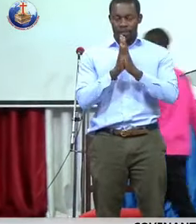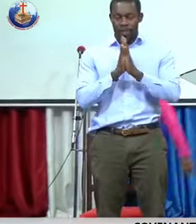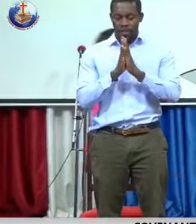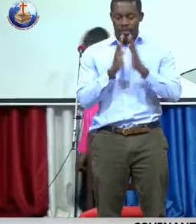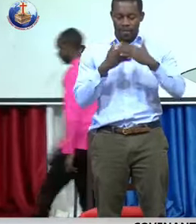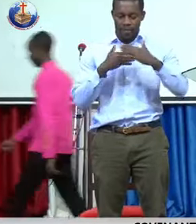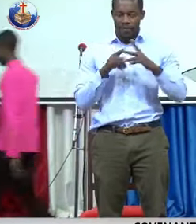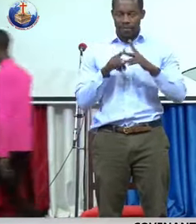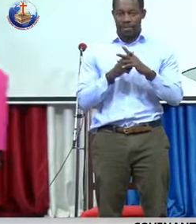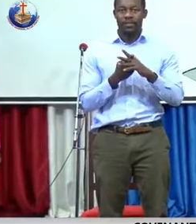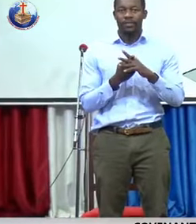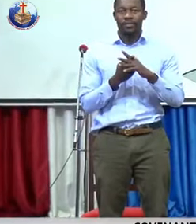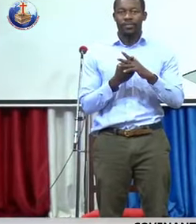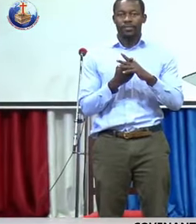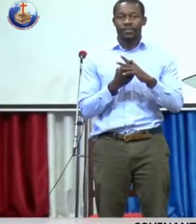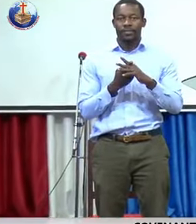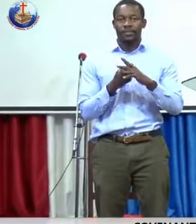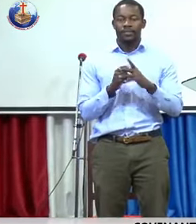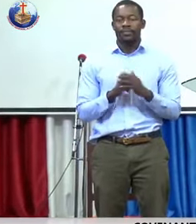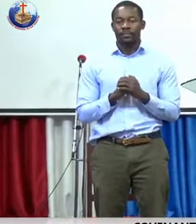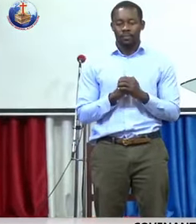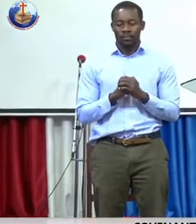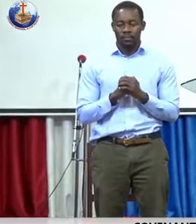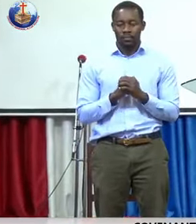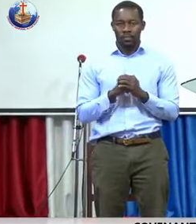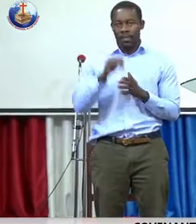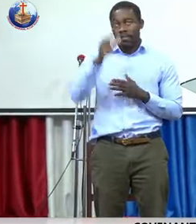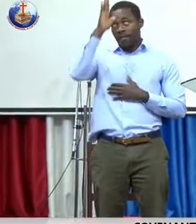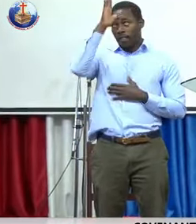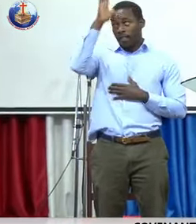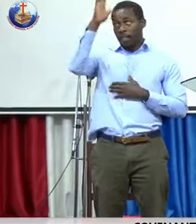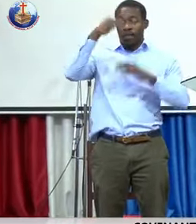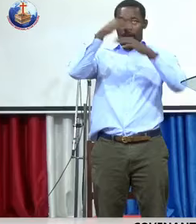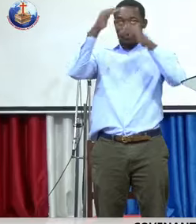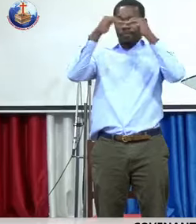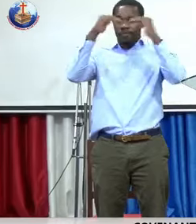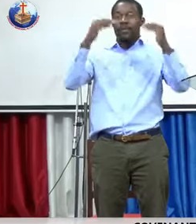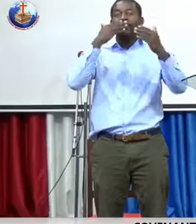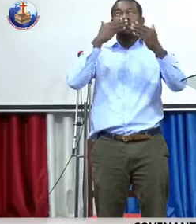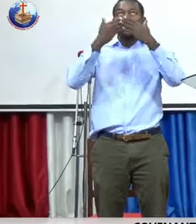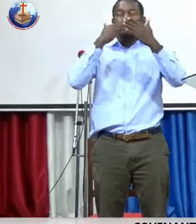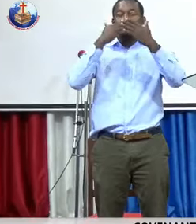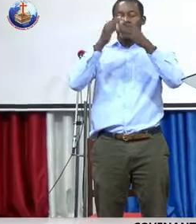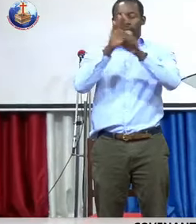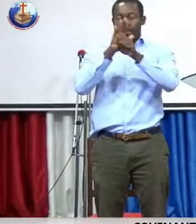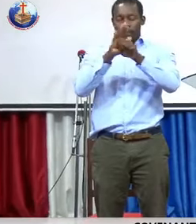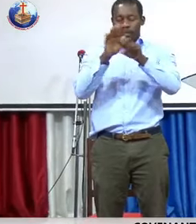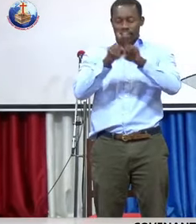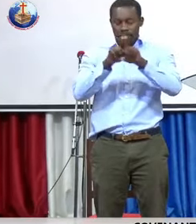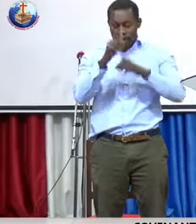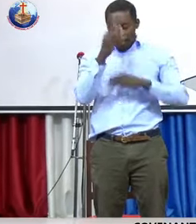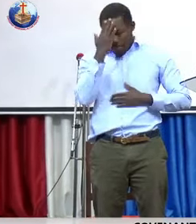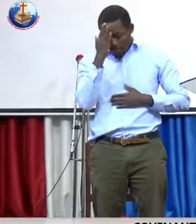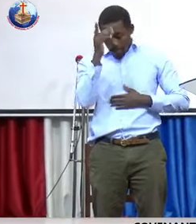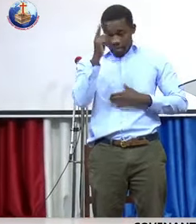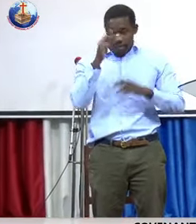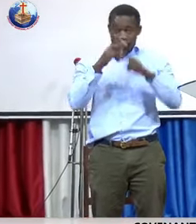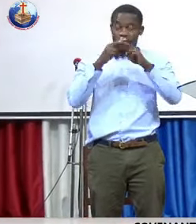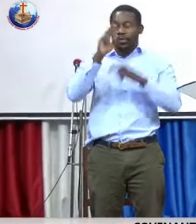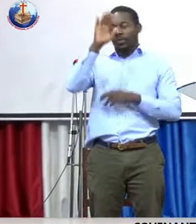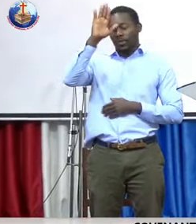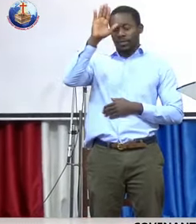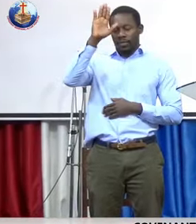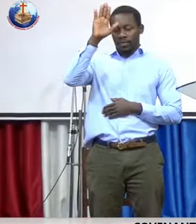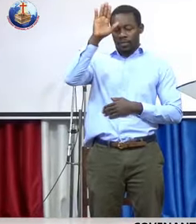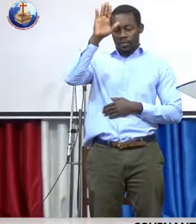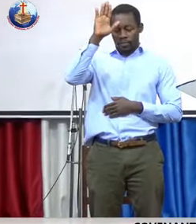we begin. Tuombe kabla tuanze. Father in heaven, we want to thank you and to bless your holy name. Baba wa mbinguni, tunataka kushukuru na